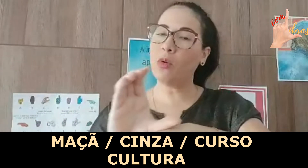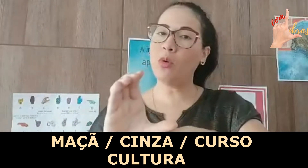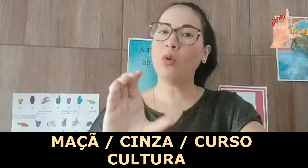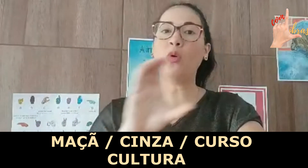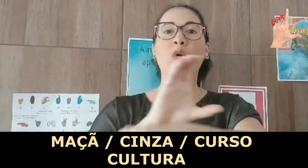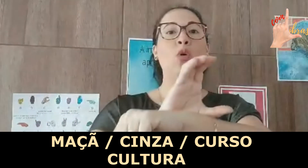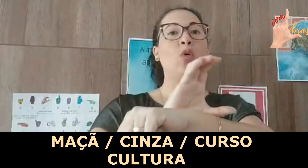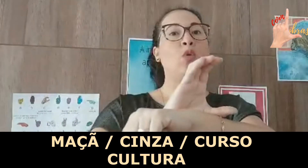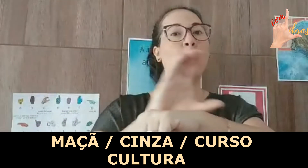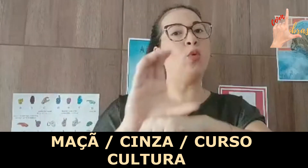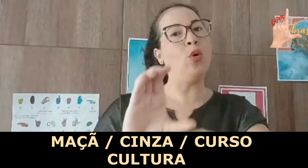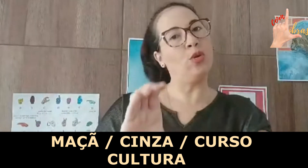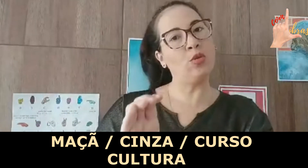cor, curso,